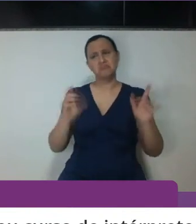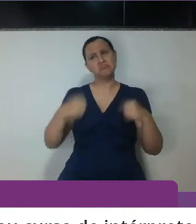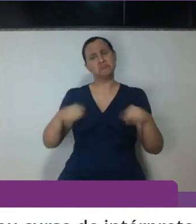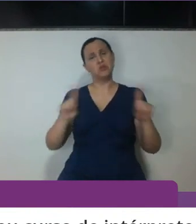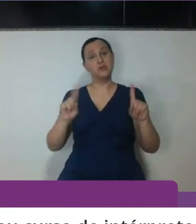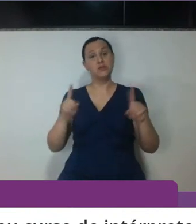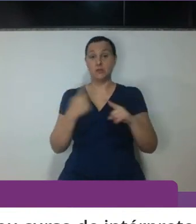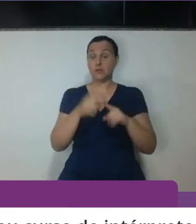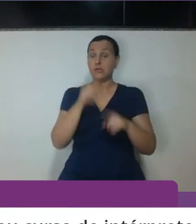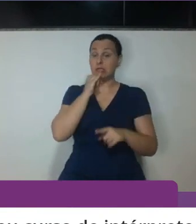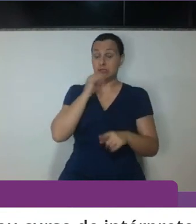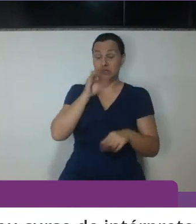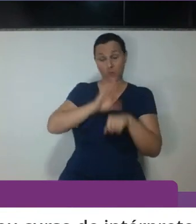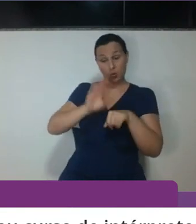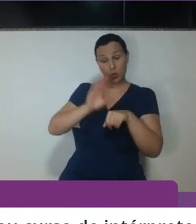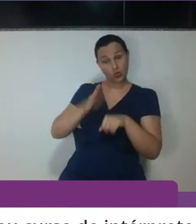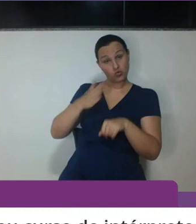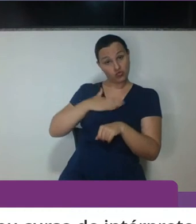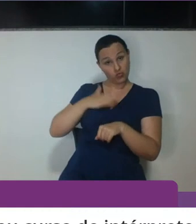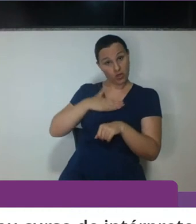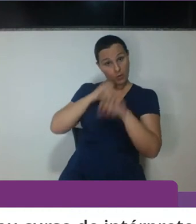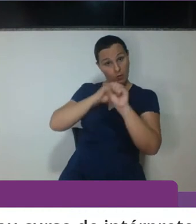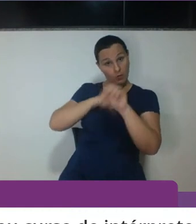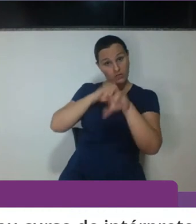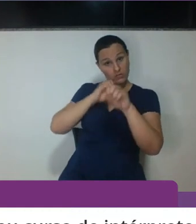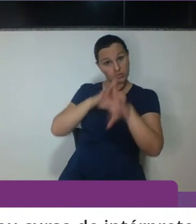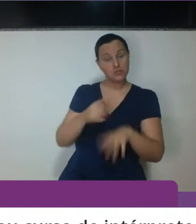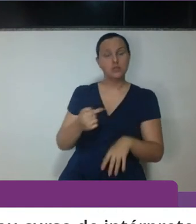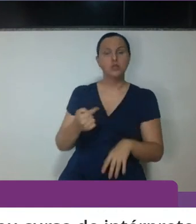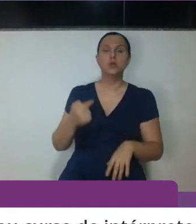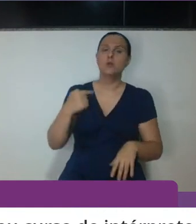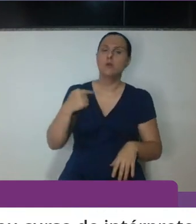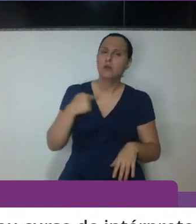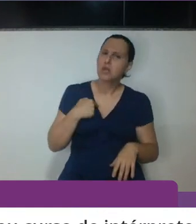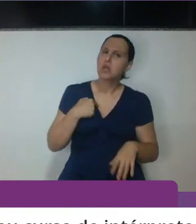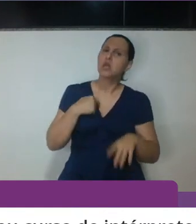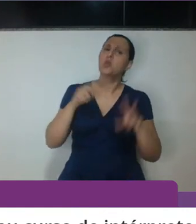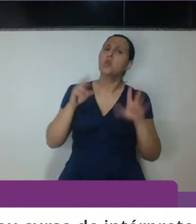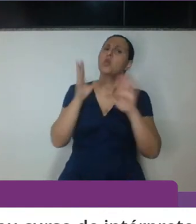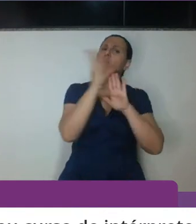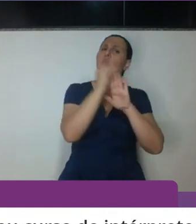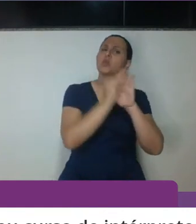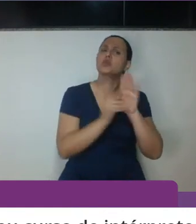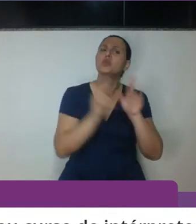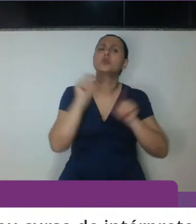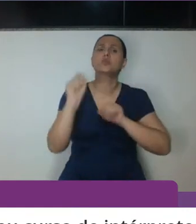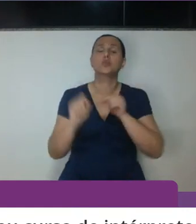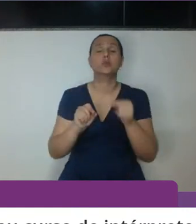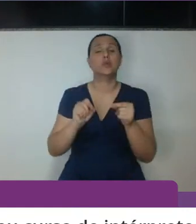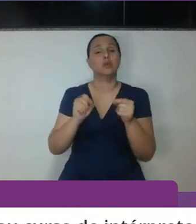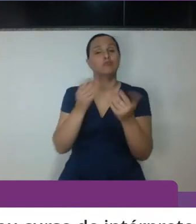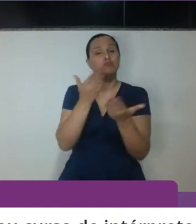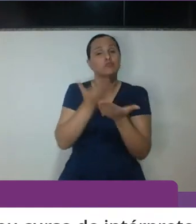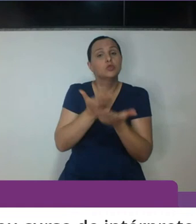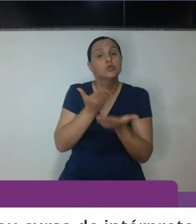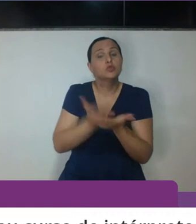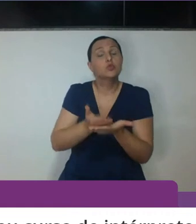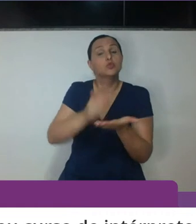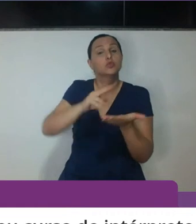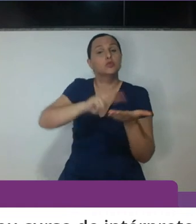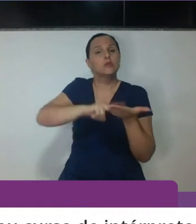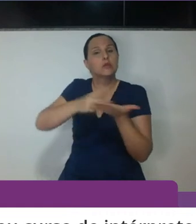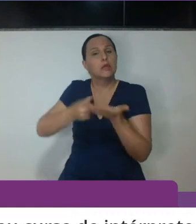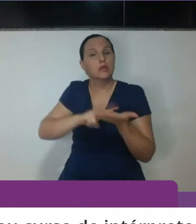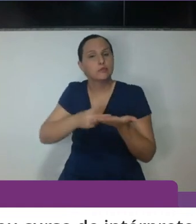eu falo sobre estudos da tradução. Eu falo sobre a atividade tradutória em si. E não sobre a língua, sobre o português